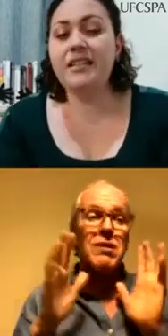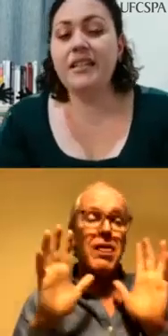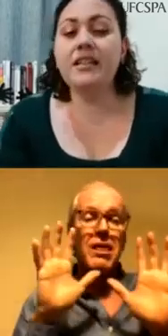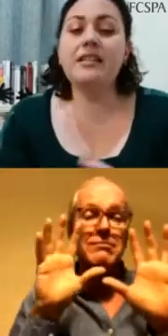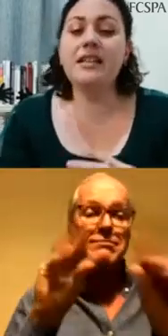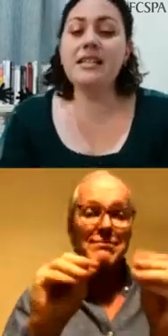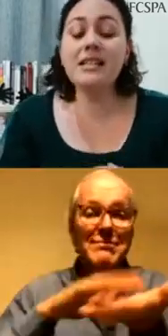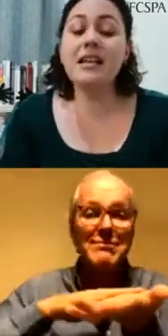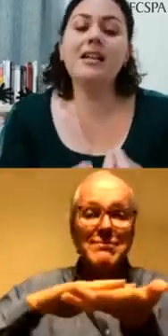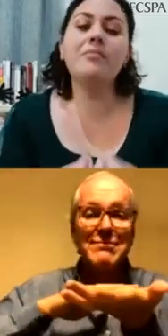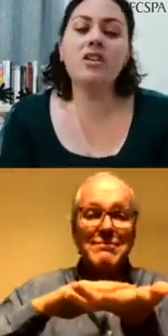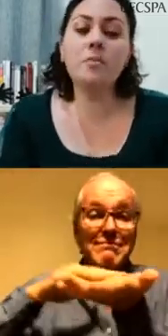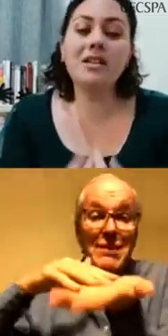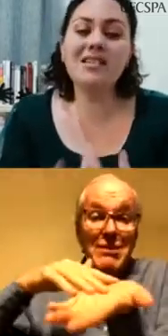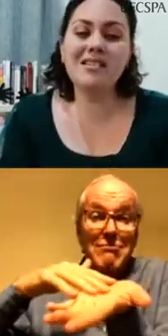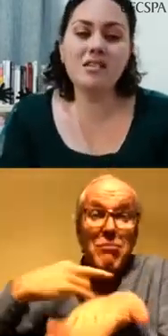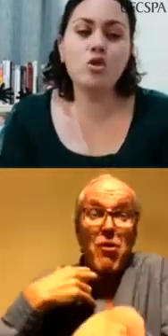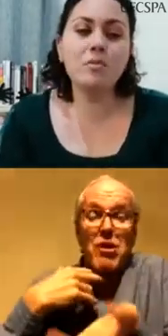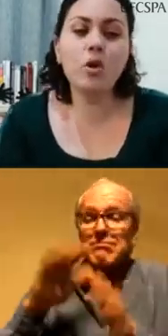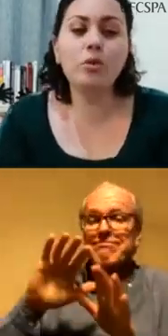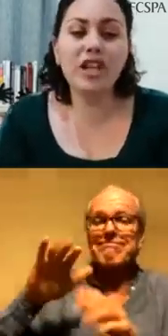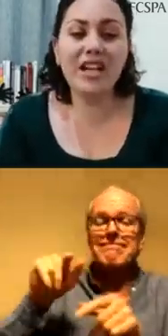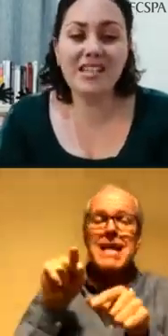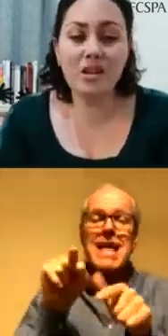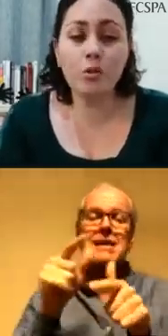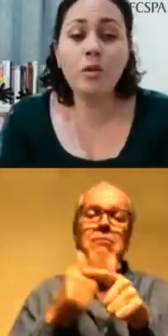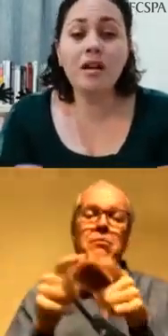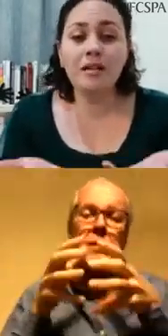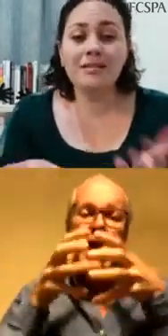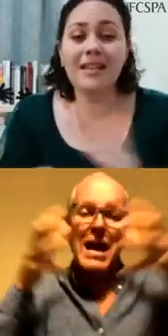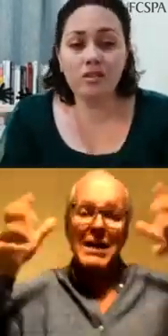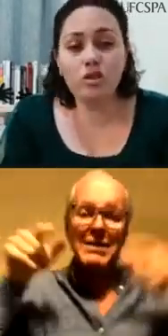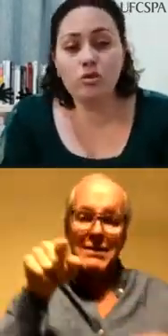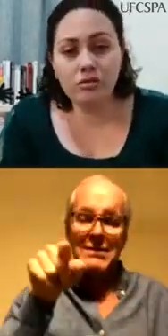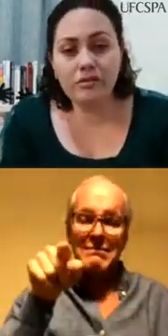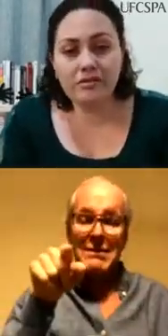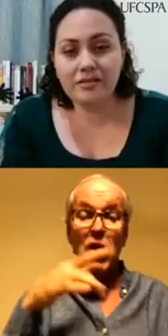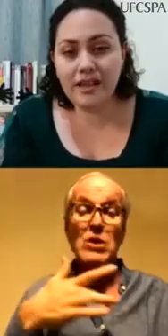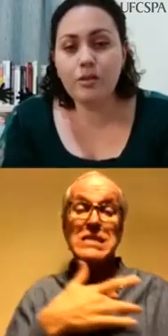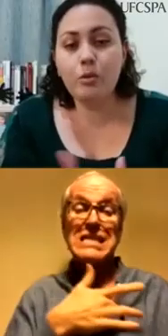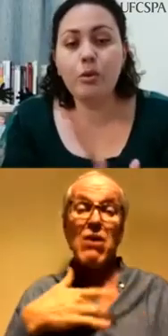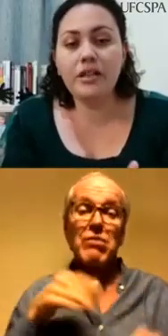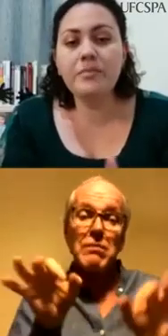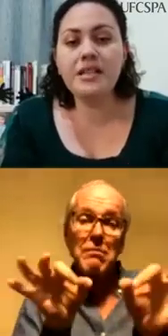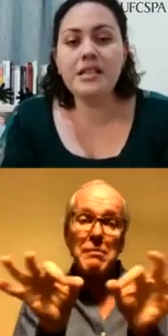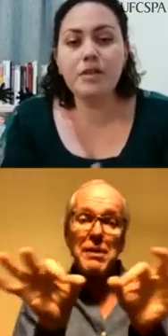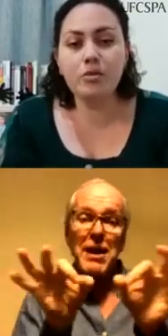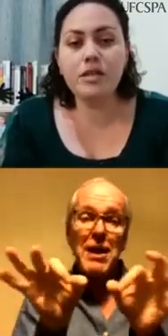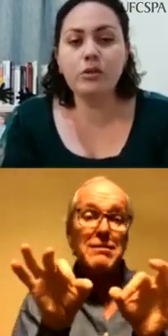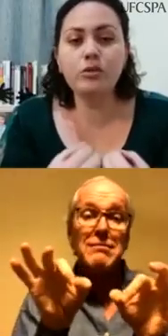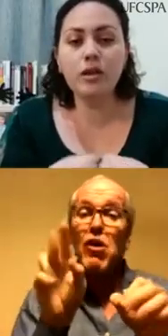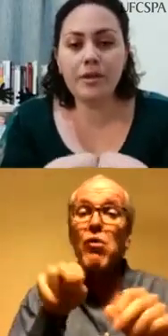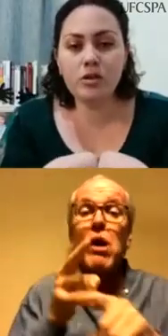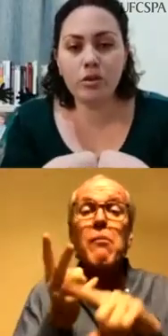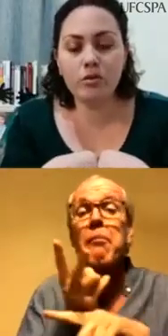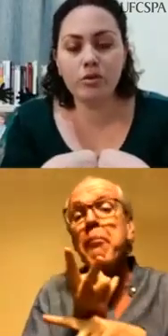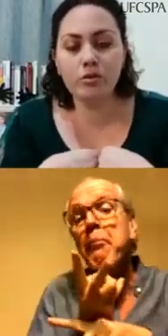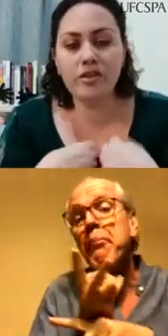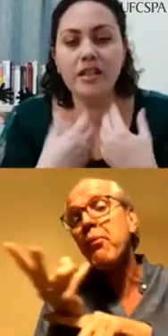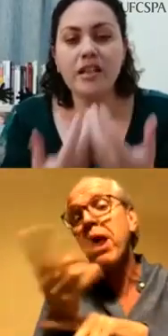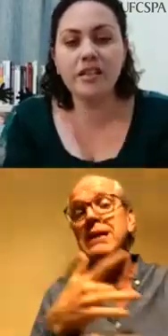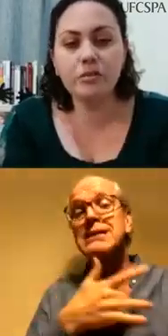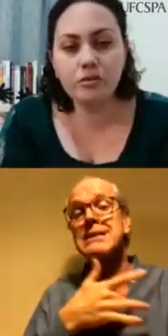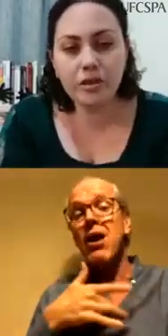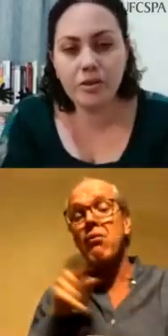né, que necessariamente precisa de uma comunicação tátil, né, com ambas as mãos, tanto da pessoa com